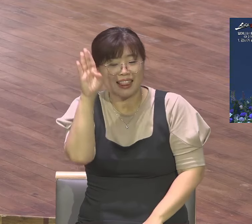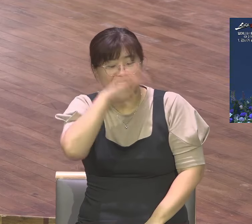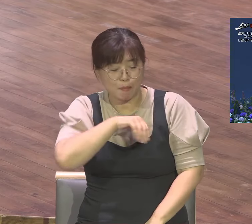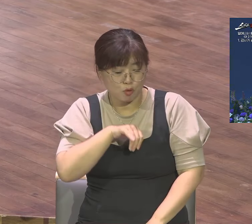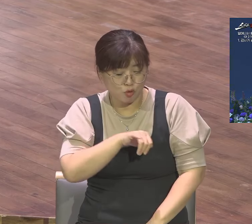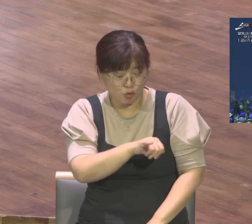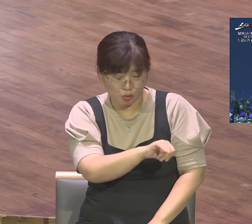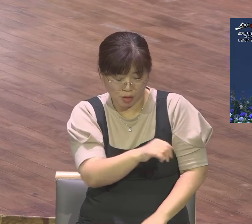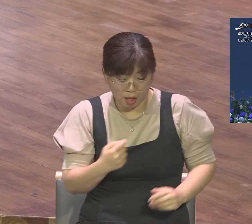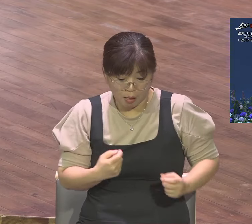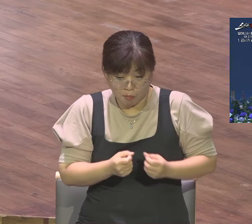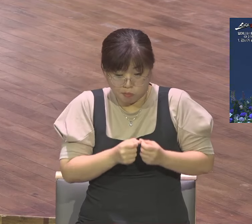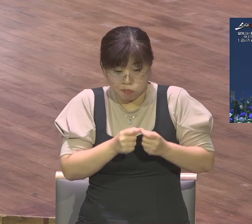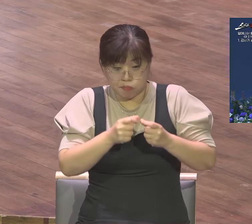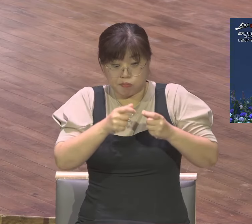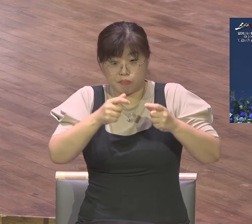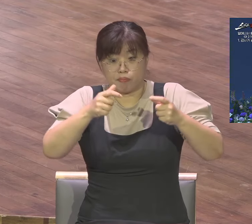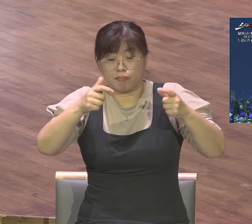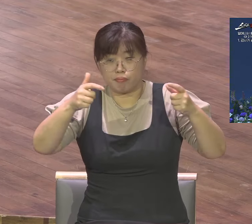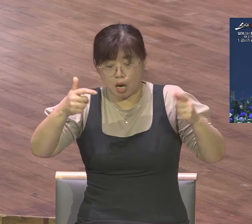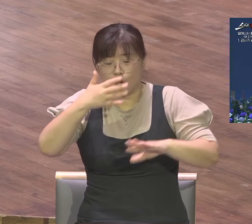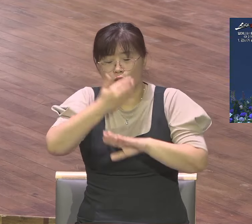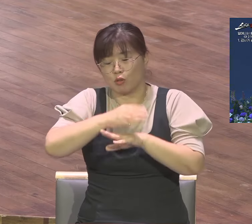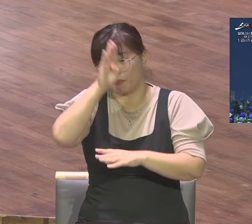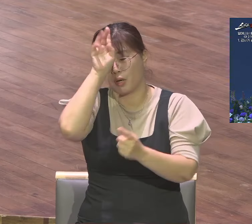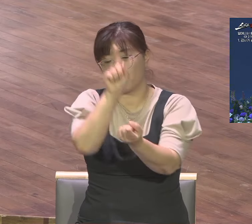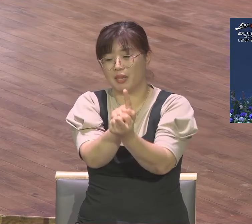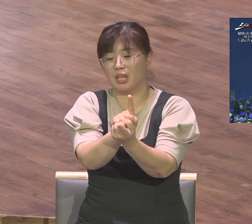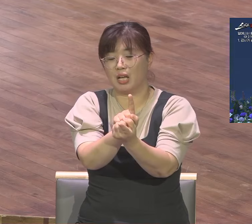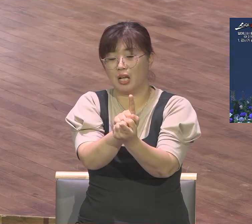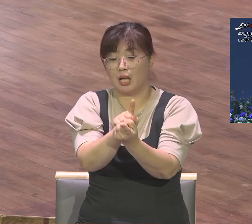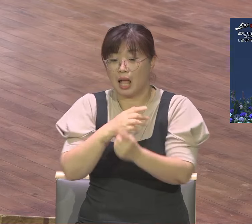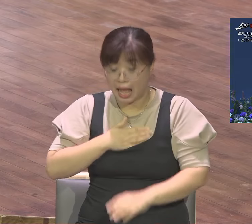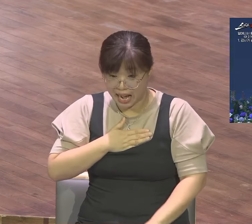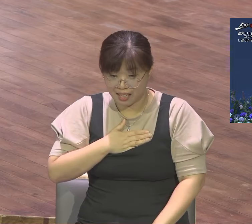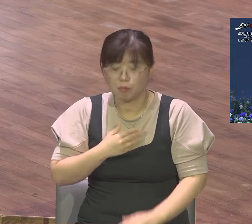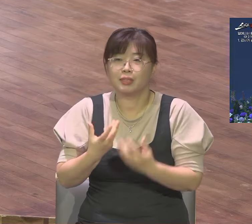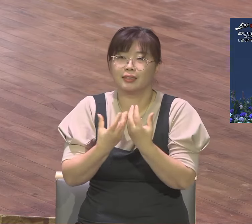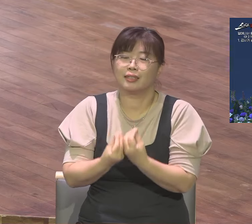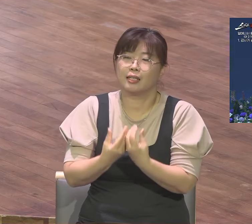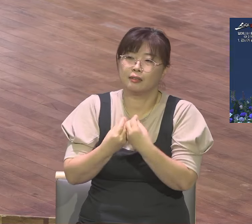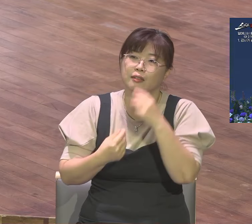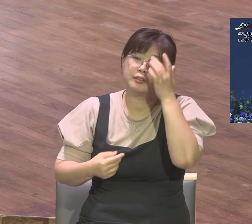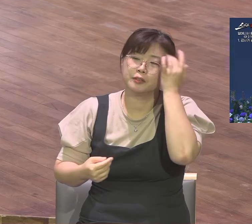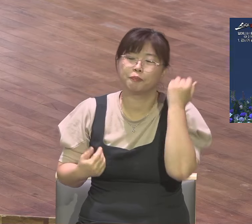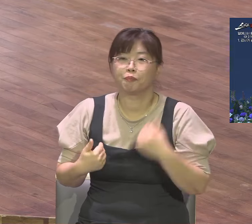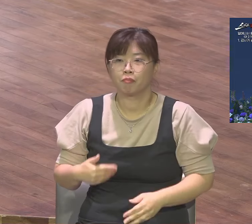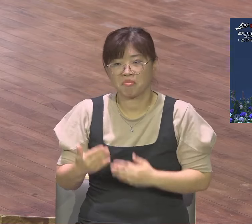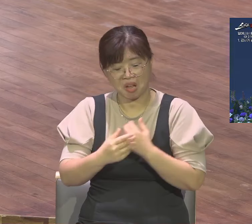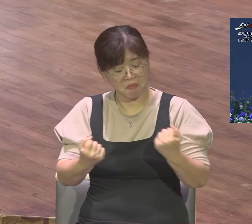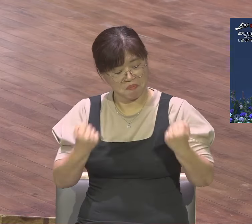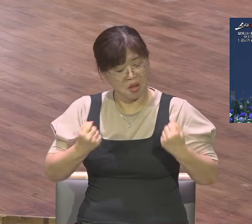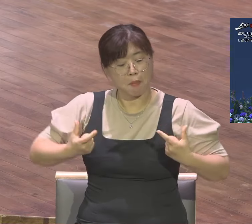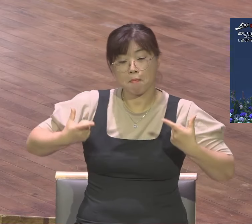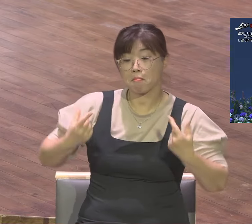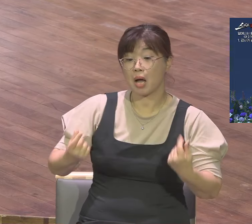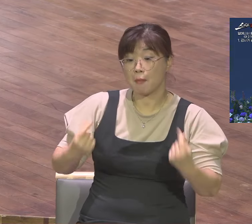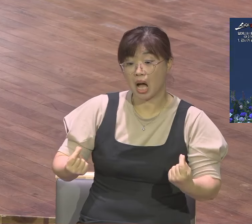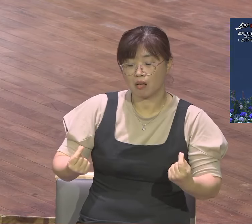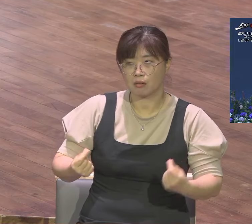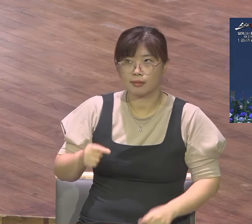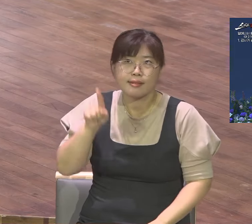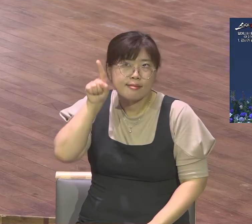여러분 아무리 건강한 사람이라도요 3일 동안만 독을 품고요 원망하고